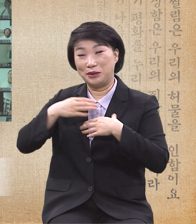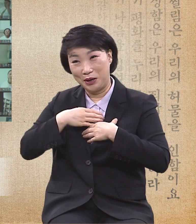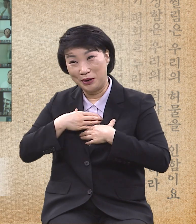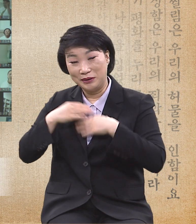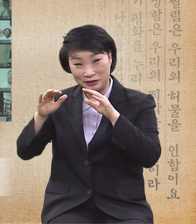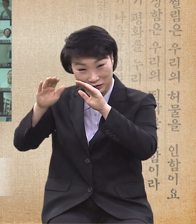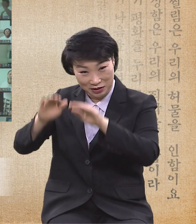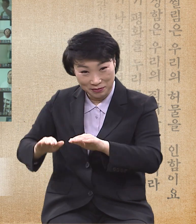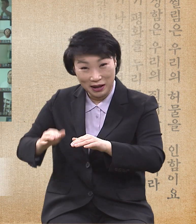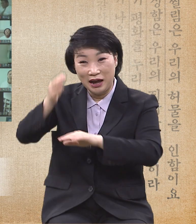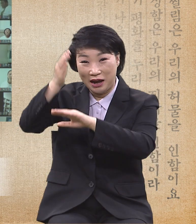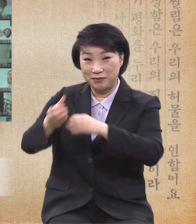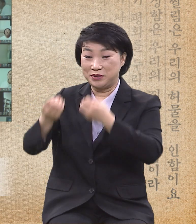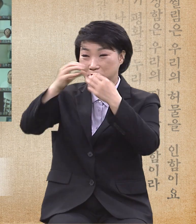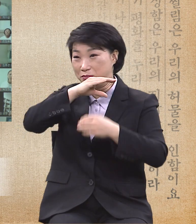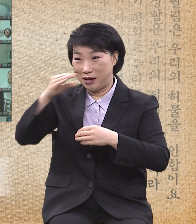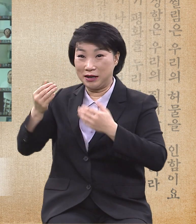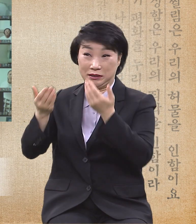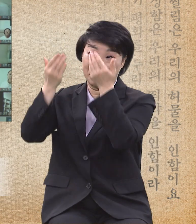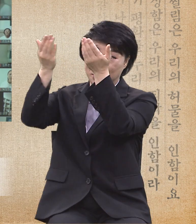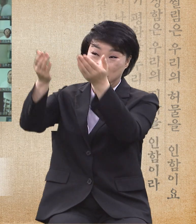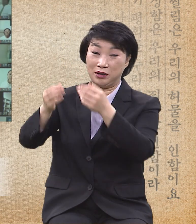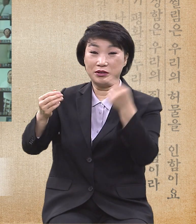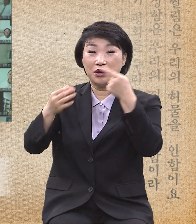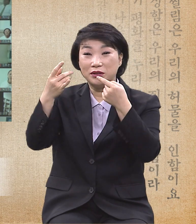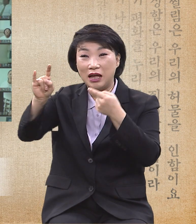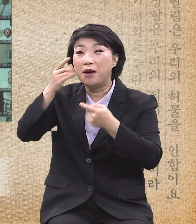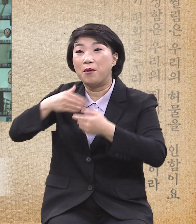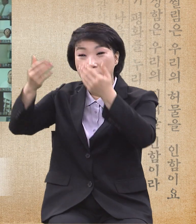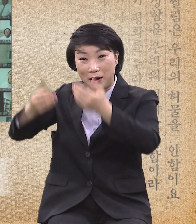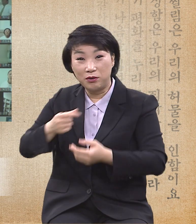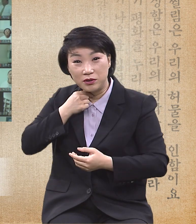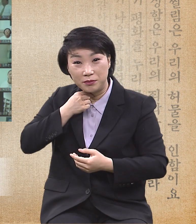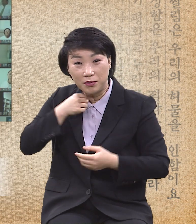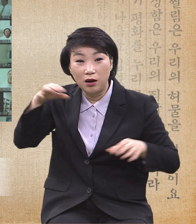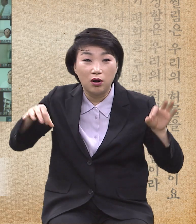경외하고 감사절을 똑바로 지켜서 천대의 복을 받을 것이냐